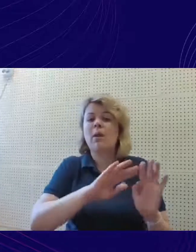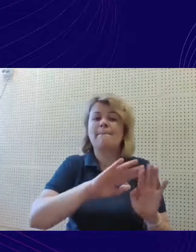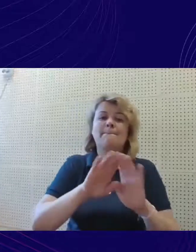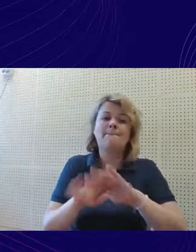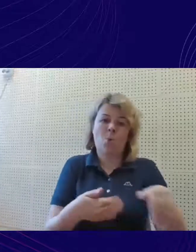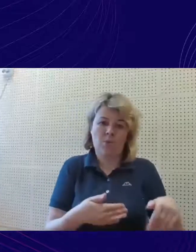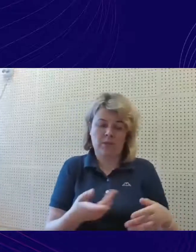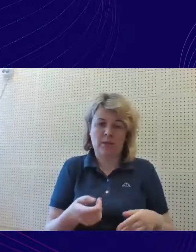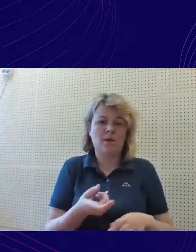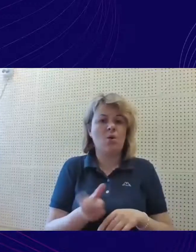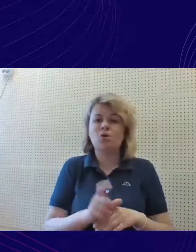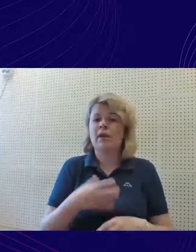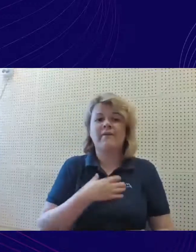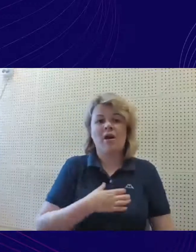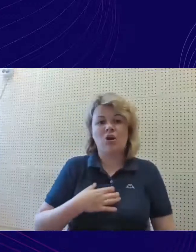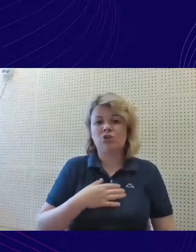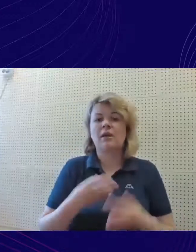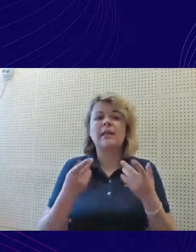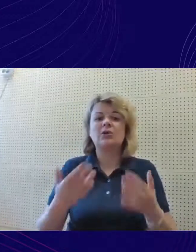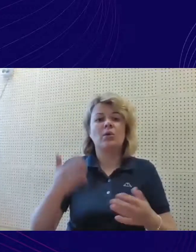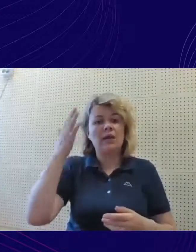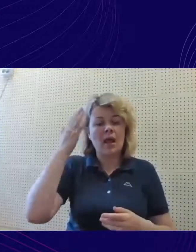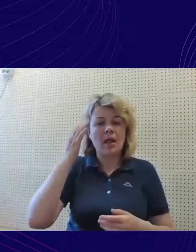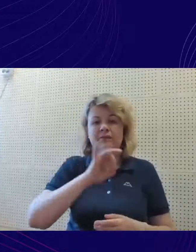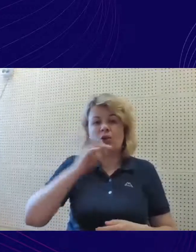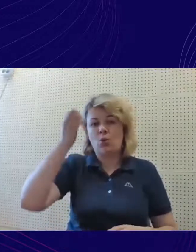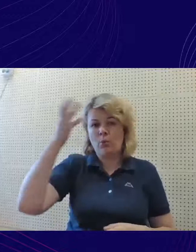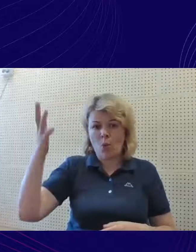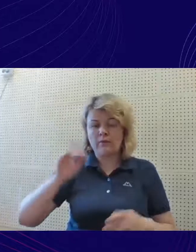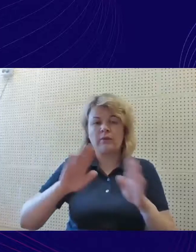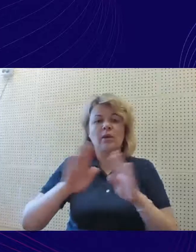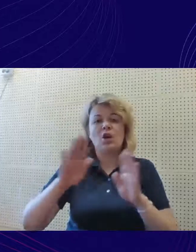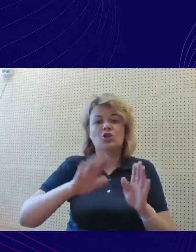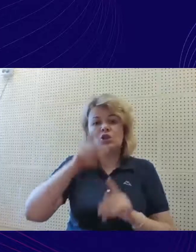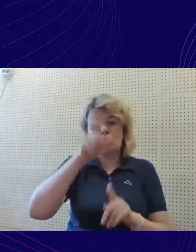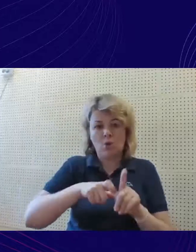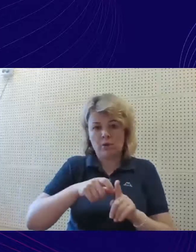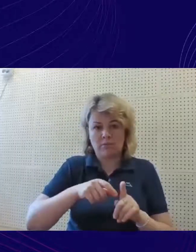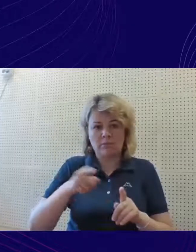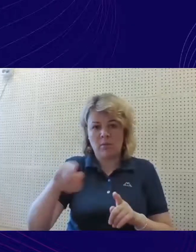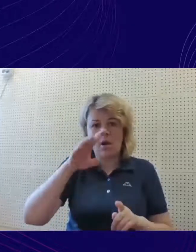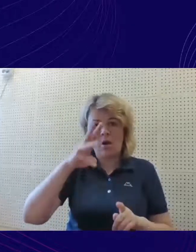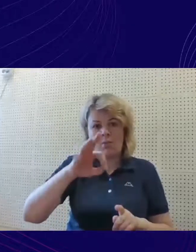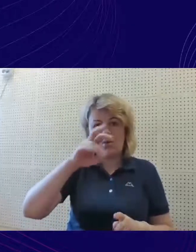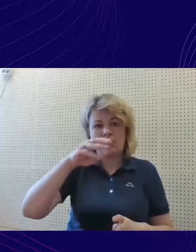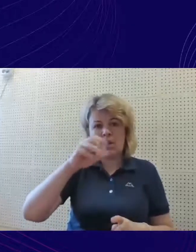очень важно, насколько талантлив и умен режиссер монтажа. Иногда